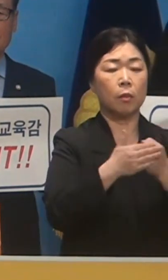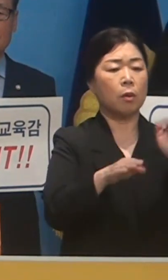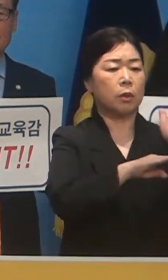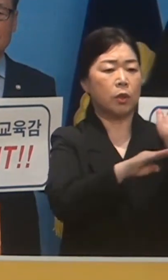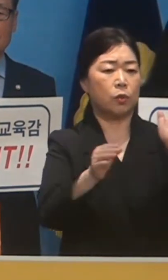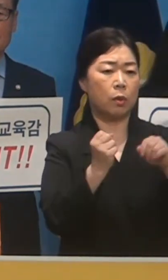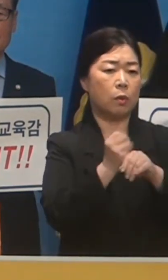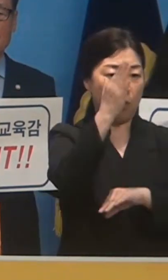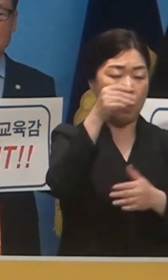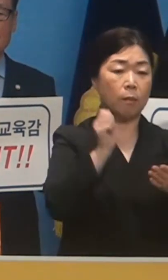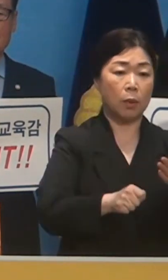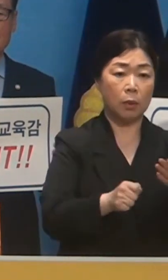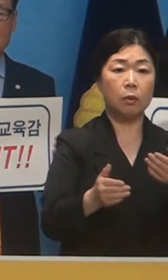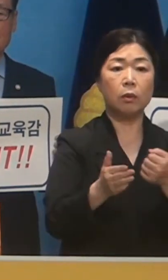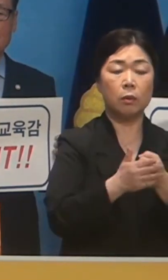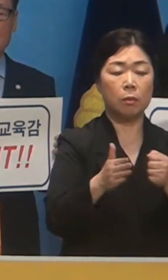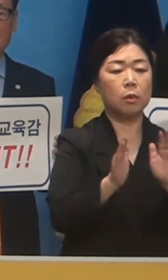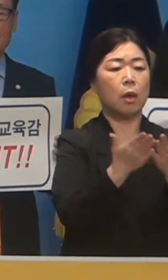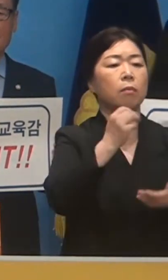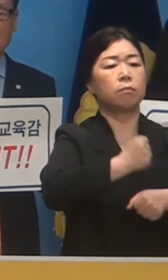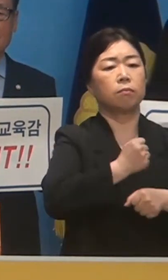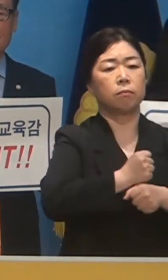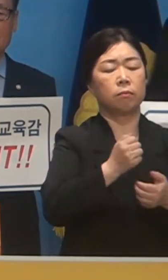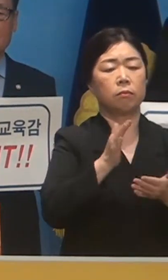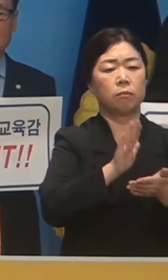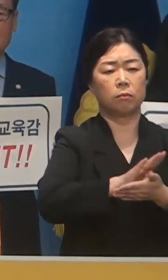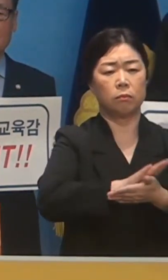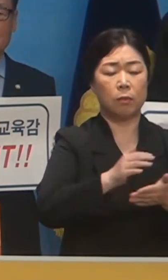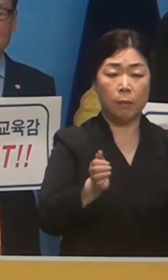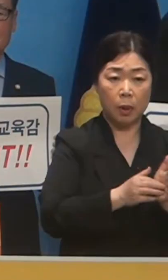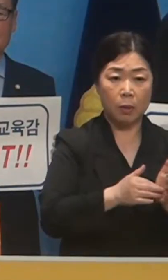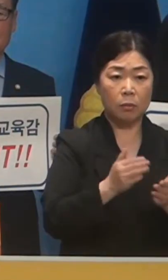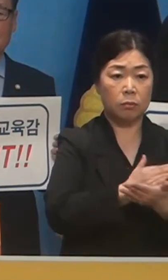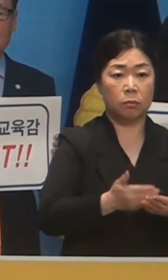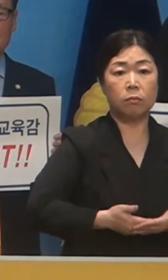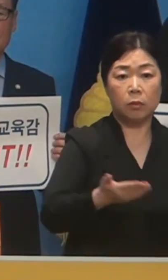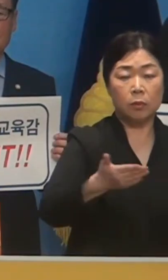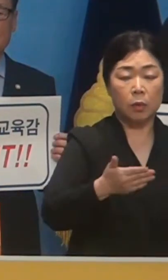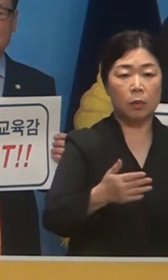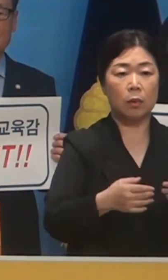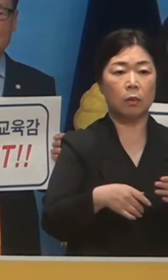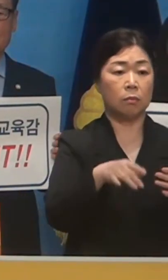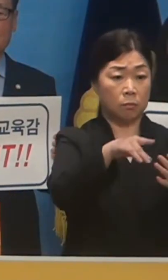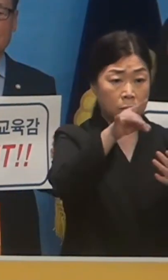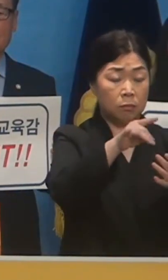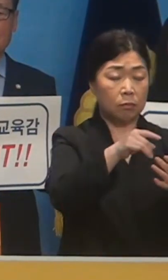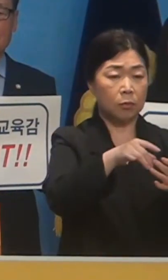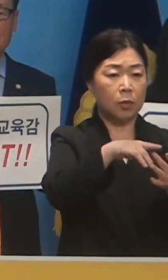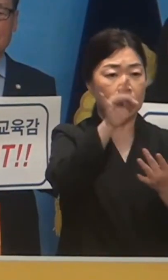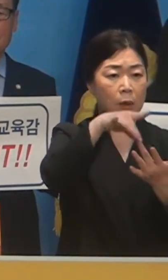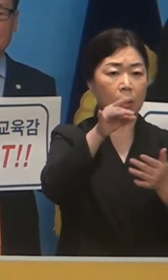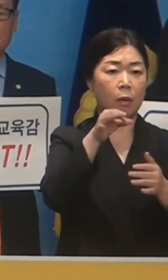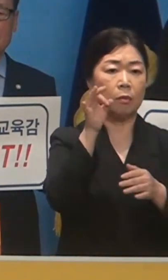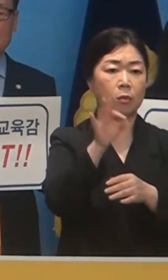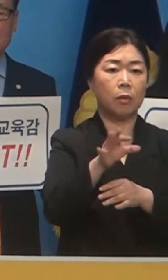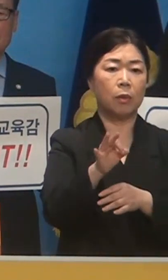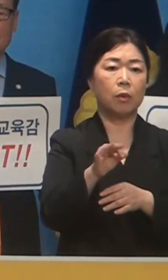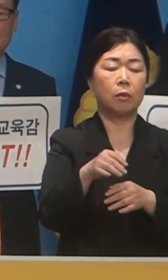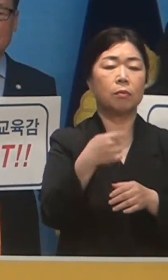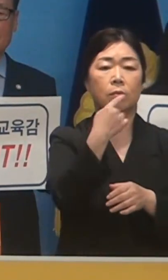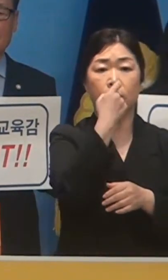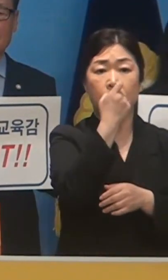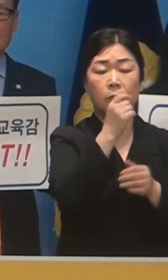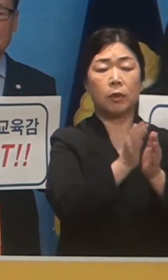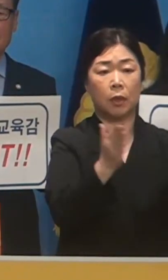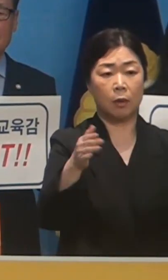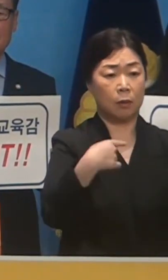기준에 통과된 것입니다. 주요 쟁점이었던 납본 증명서는 국립중앙도서관에 도서를 납본한